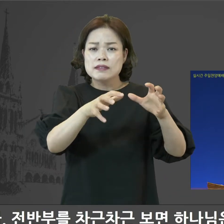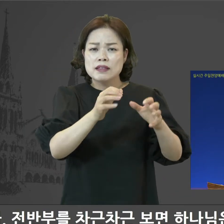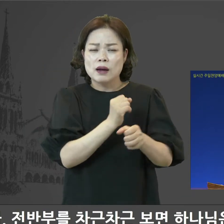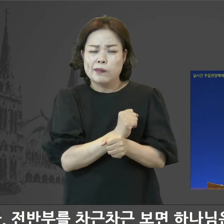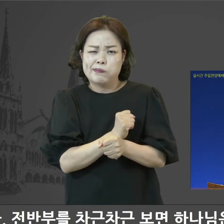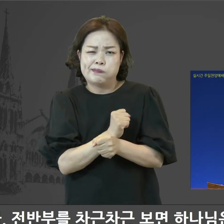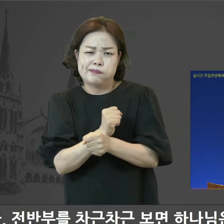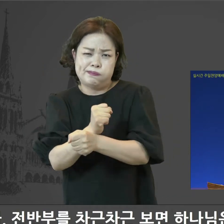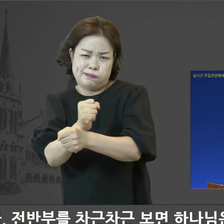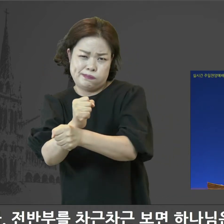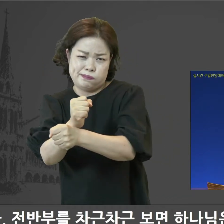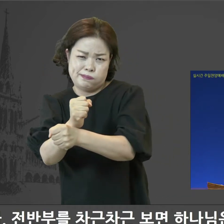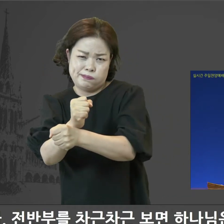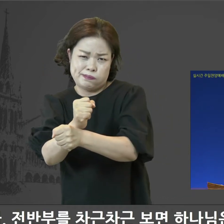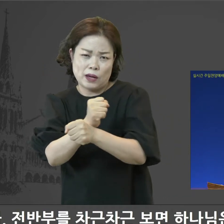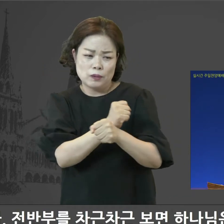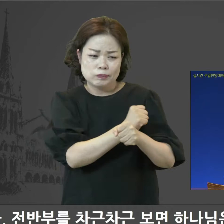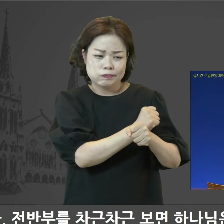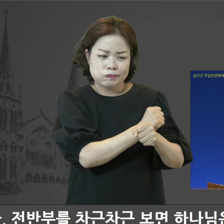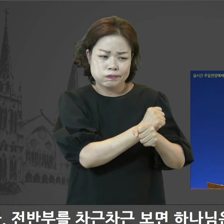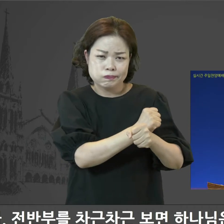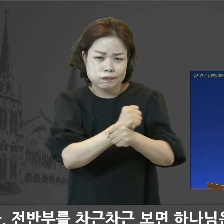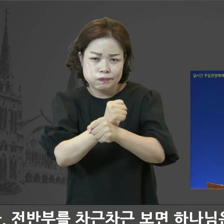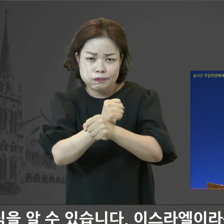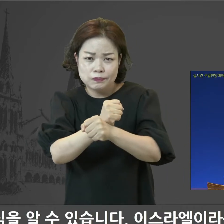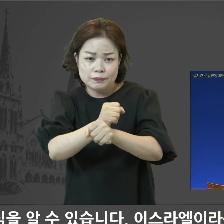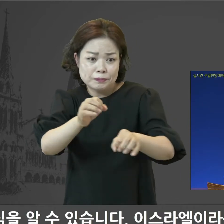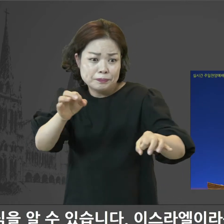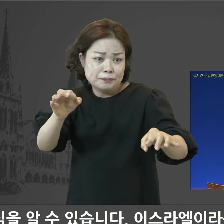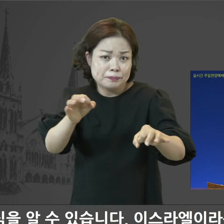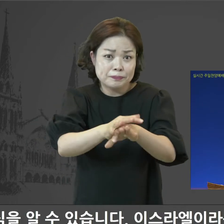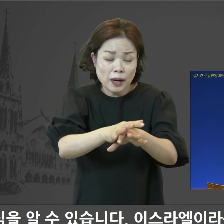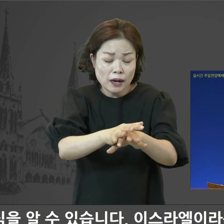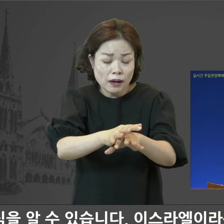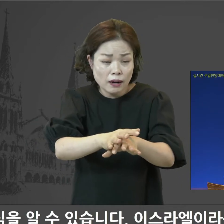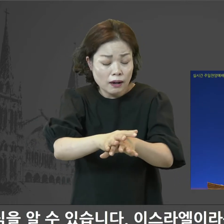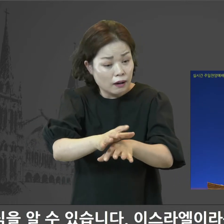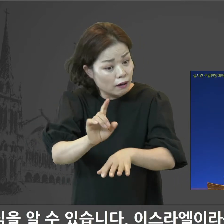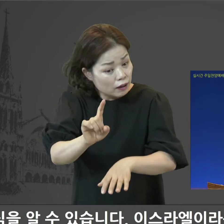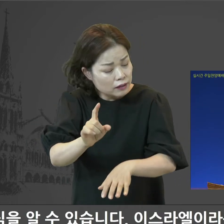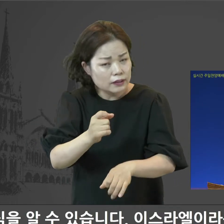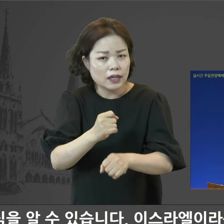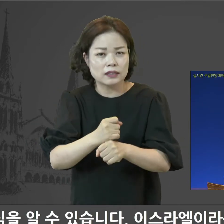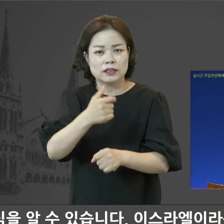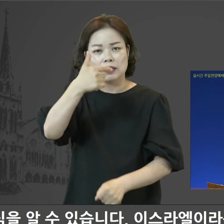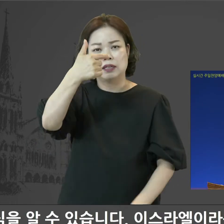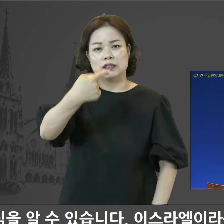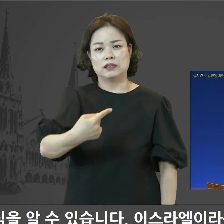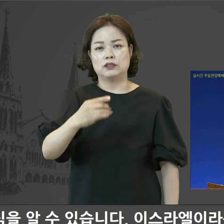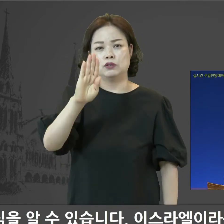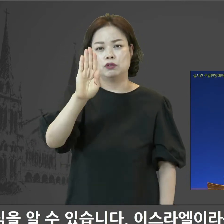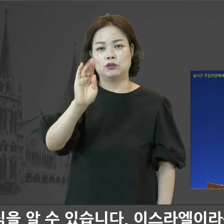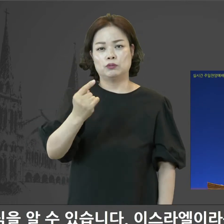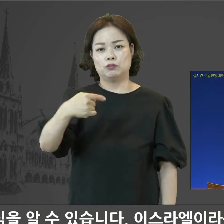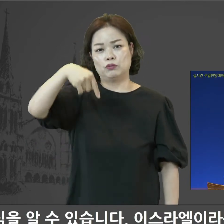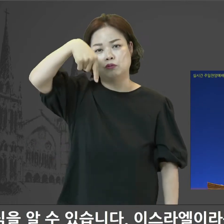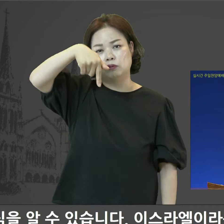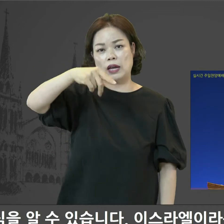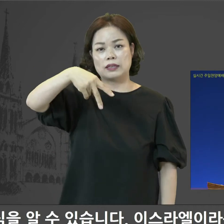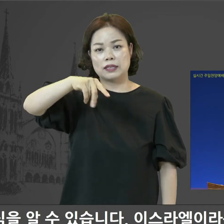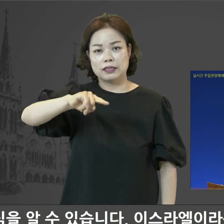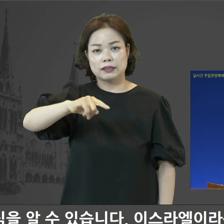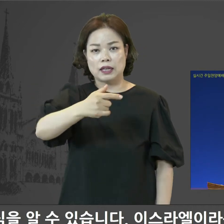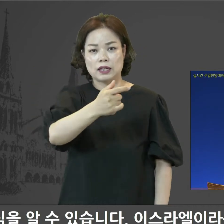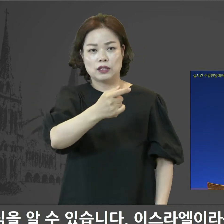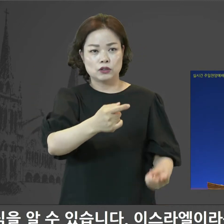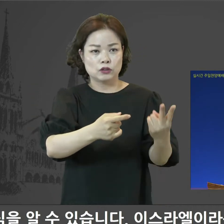포로로 끌려갔죠. 포로로 끌려가서 사라진 것처럼 보이지만 느부갓네살 왕, 벨사살 왕,